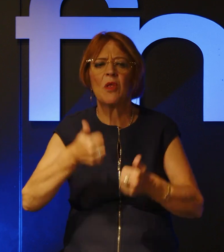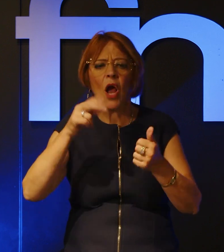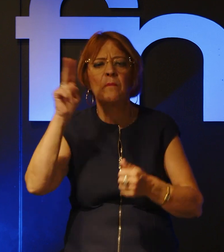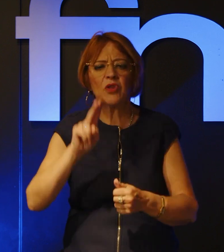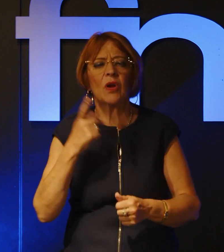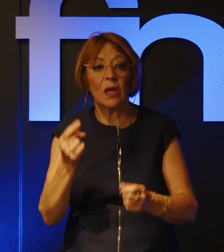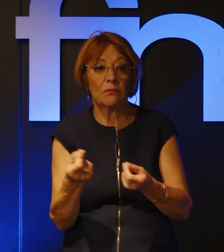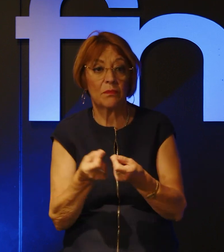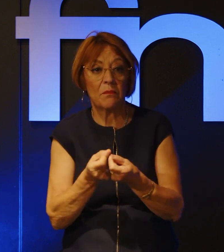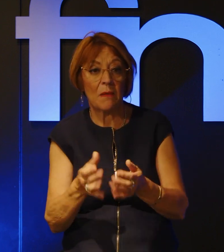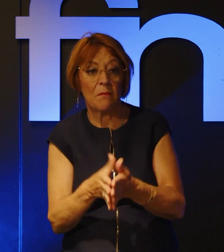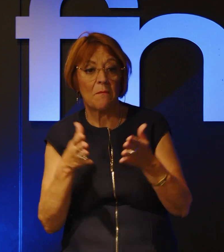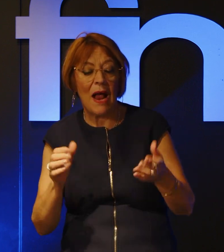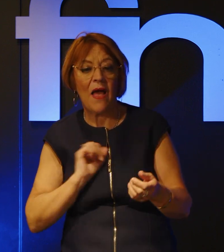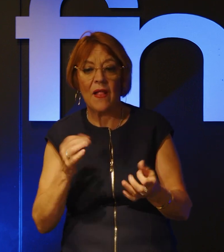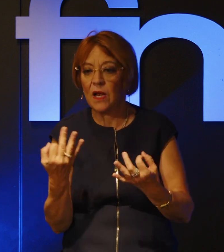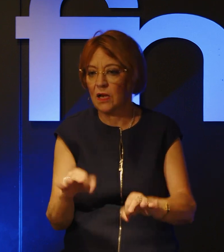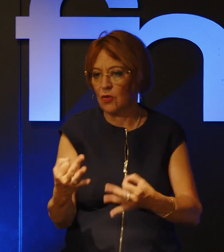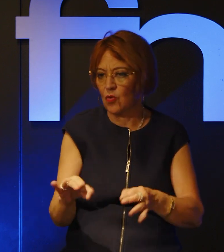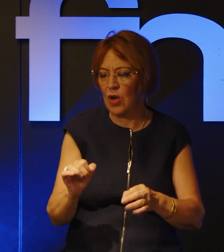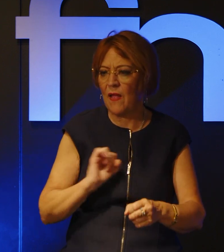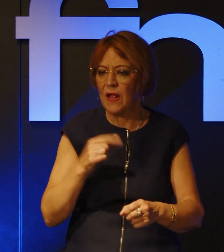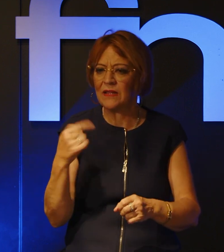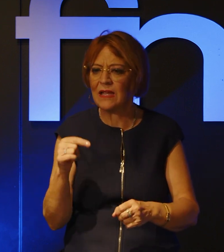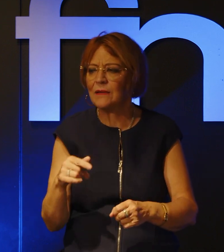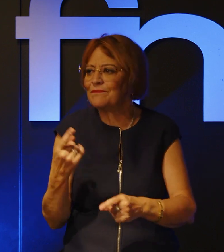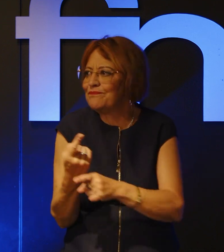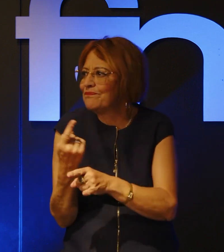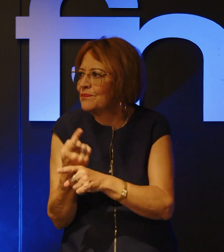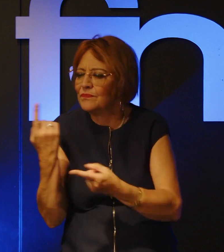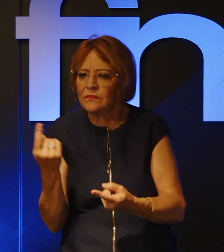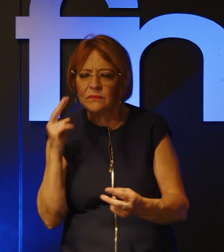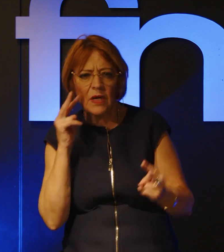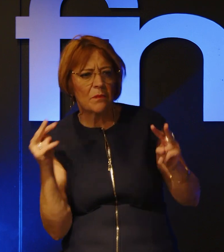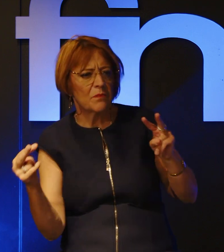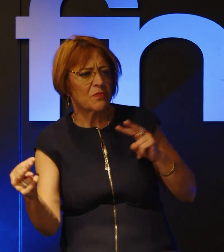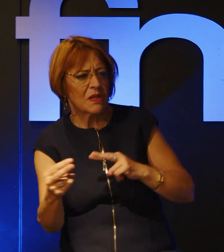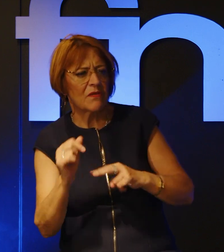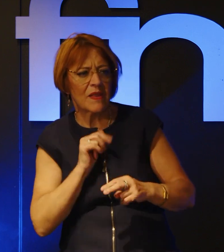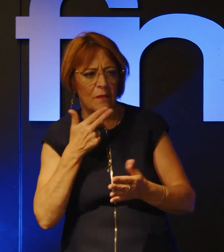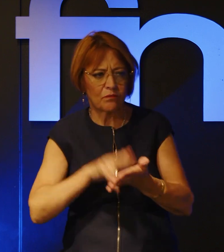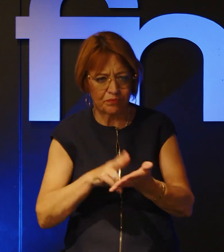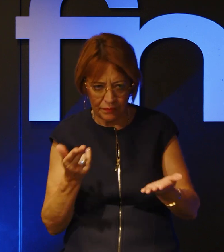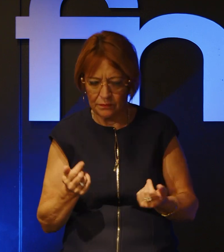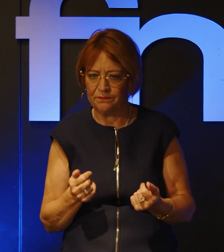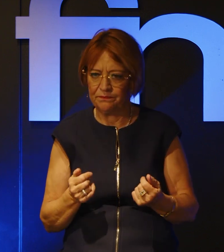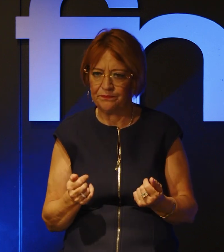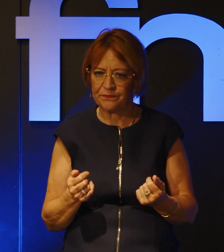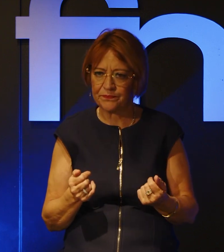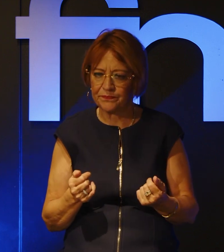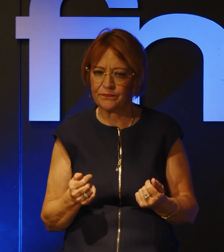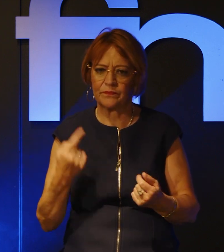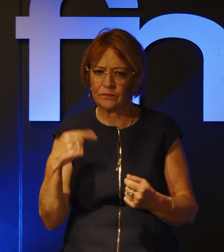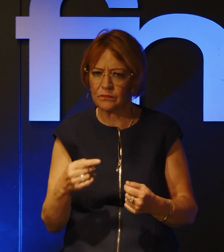é a pintura que se aproxima mais naturalmente através do artifício perspetiva modelado da realidade e portanto